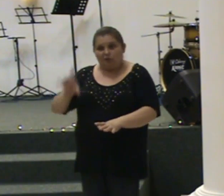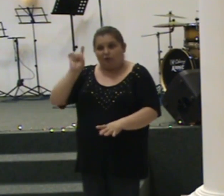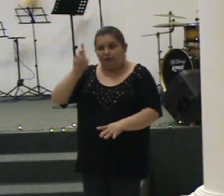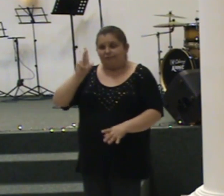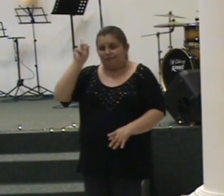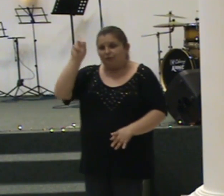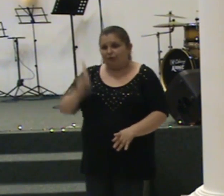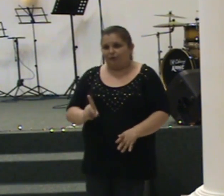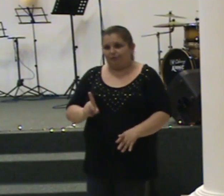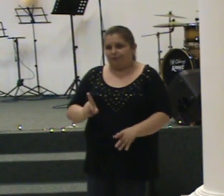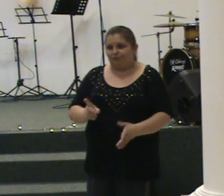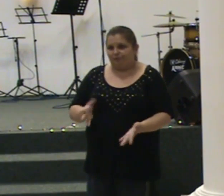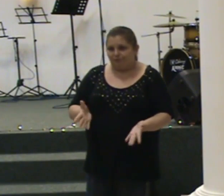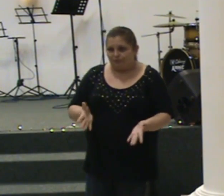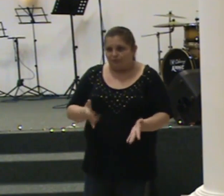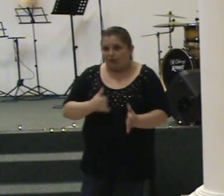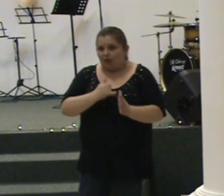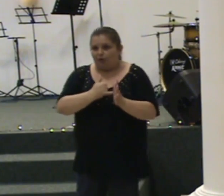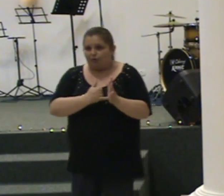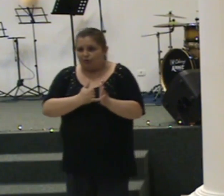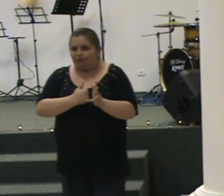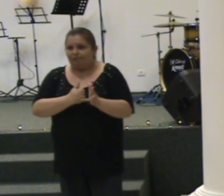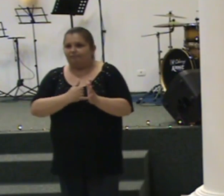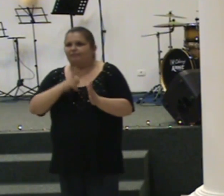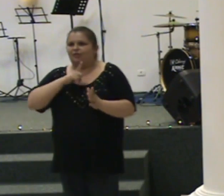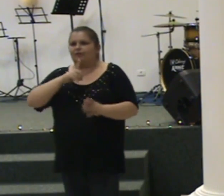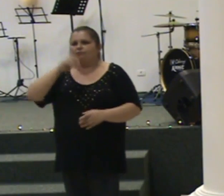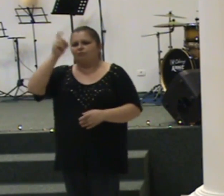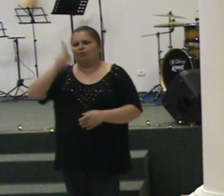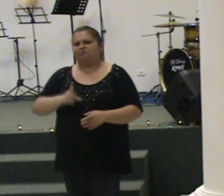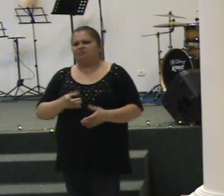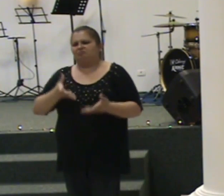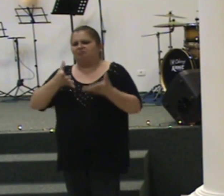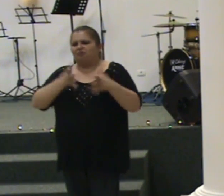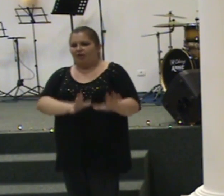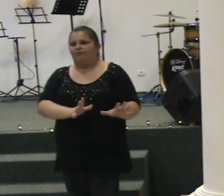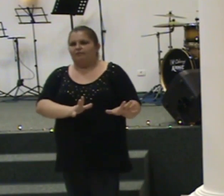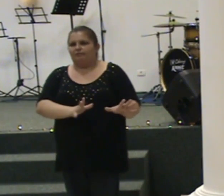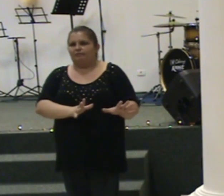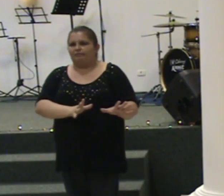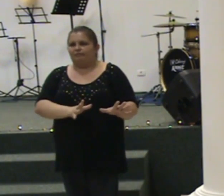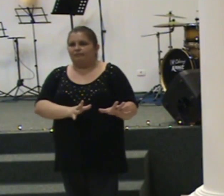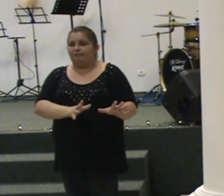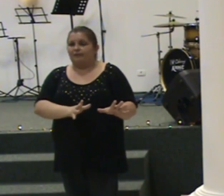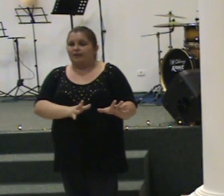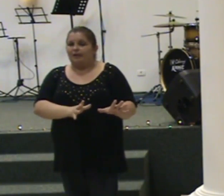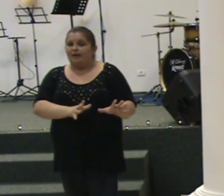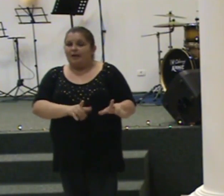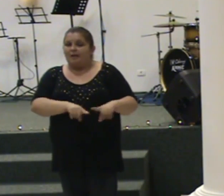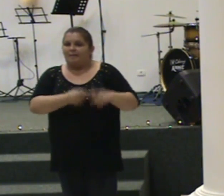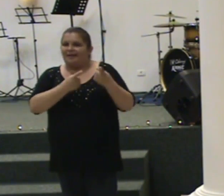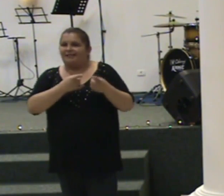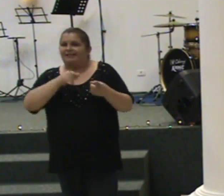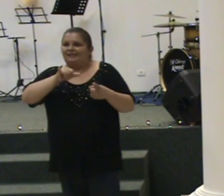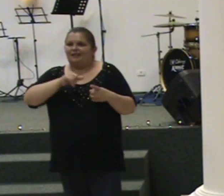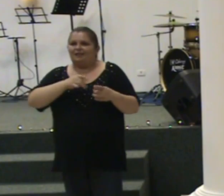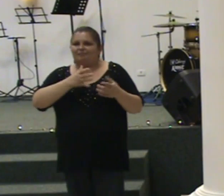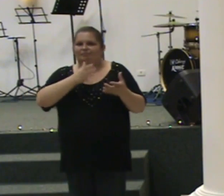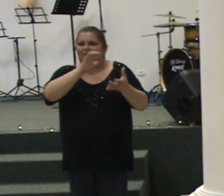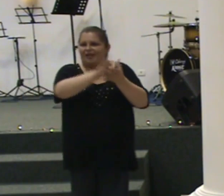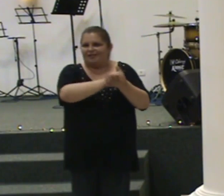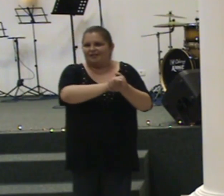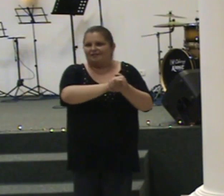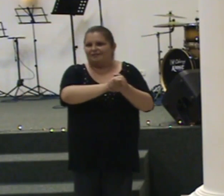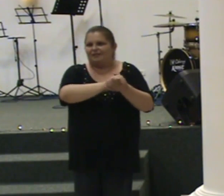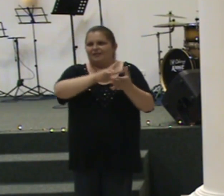direito de falar, eu não vou mais casar com Maria porque ela está grávida. Mas ele não casar com Maria significava a morte